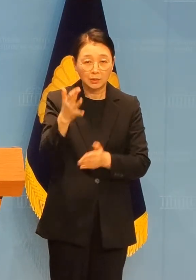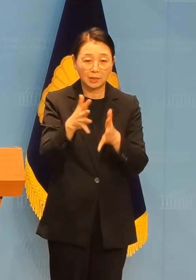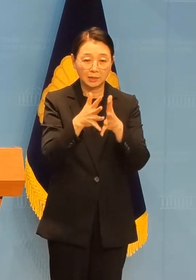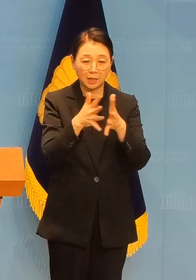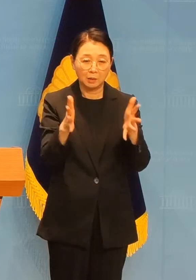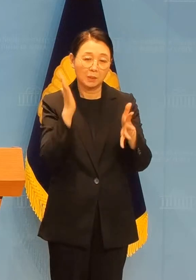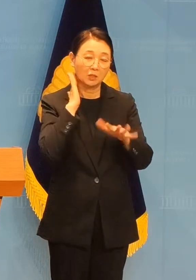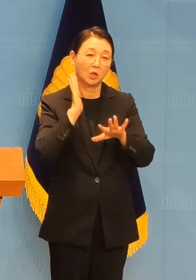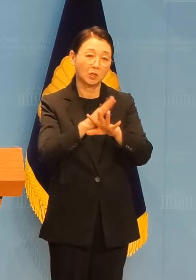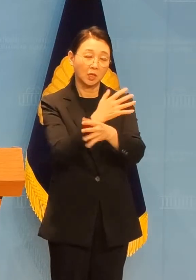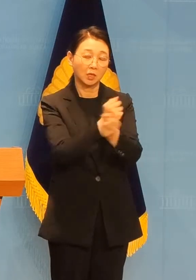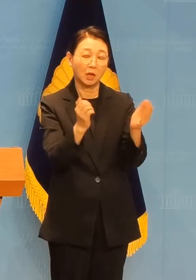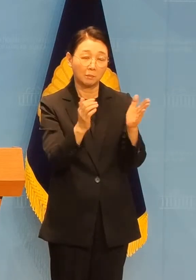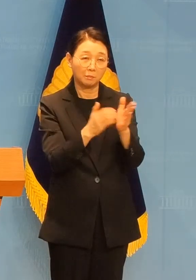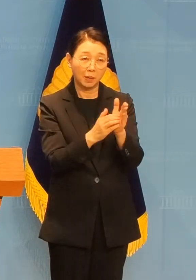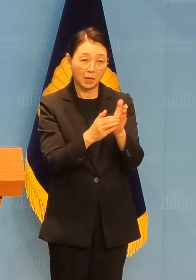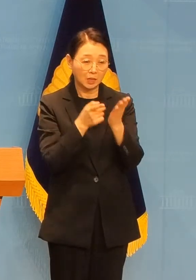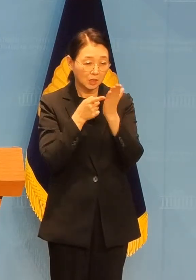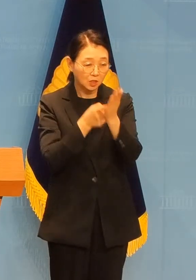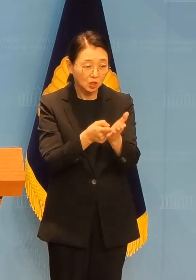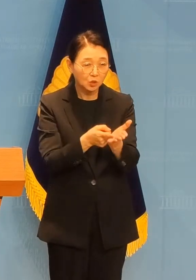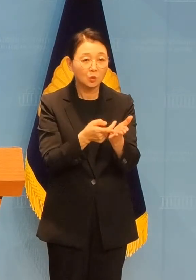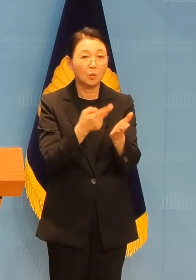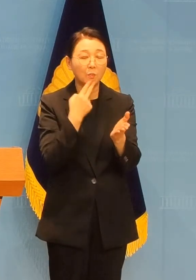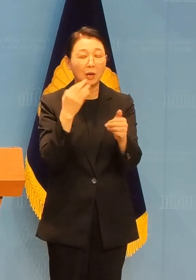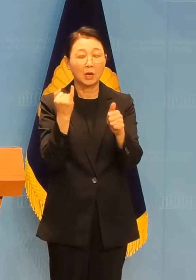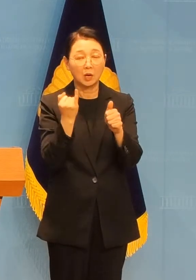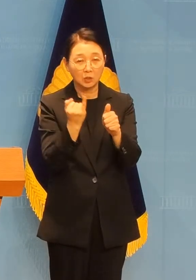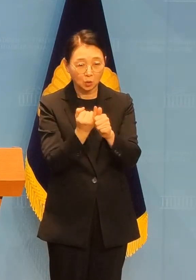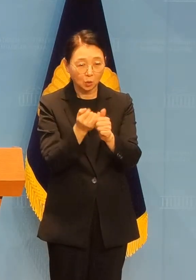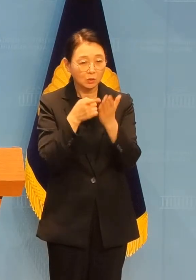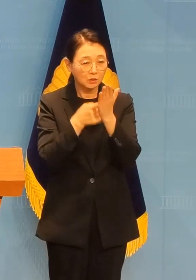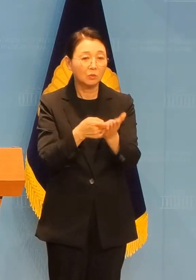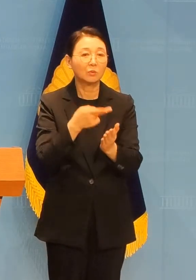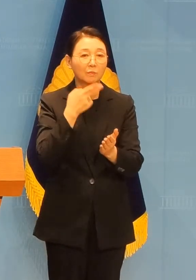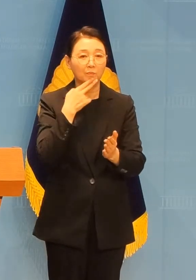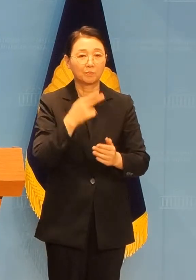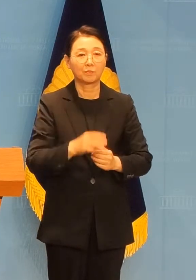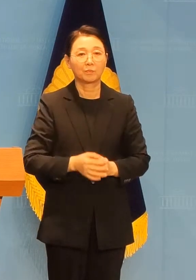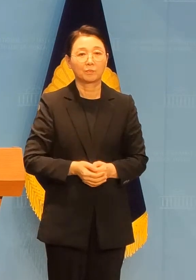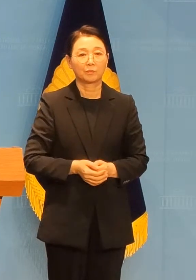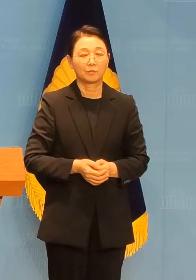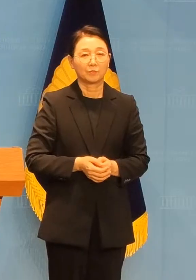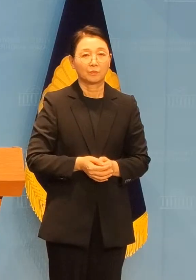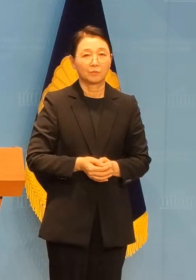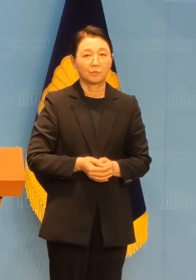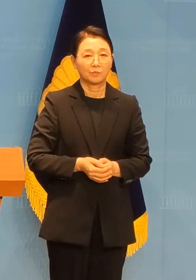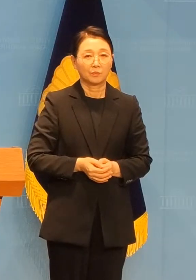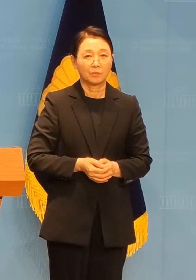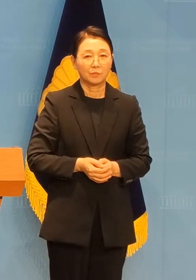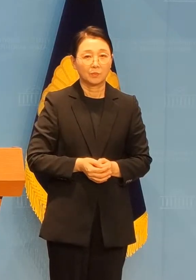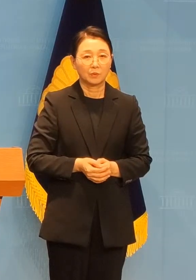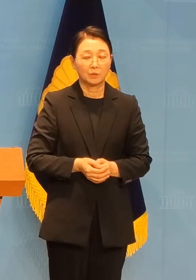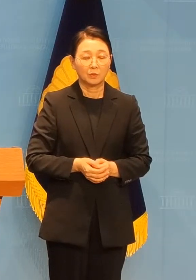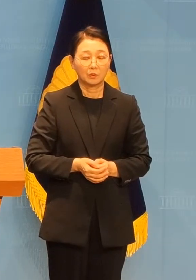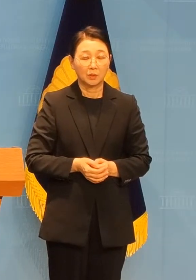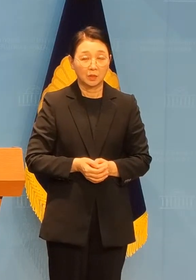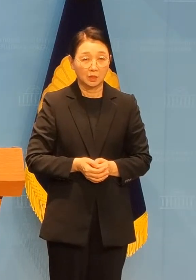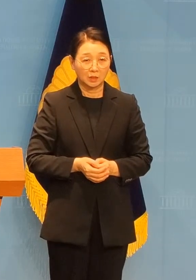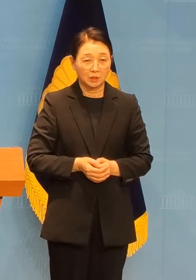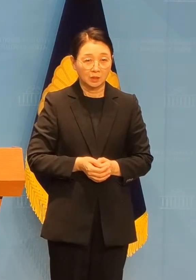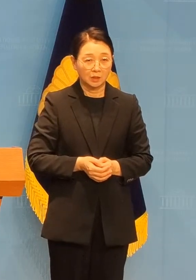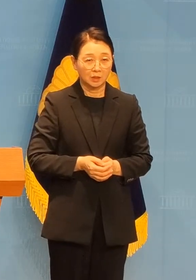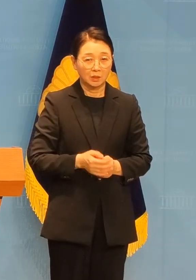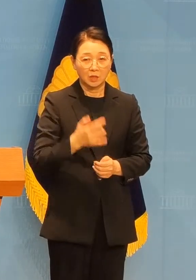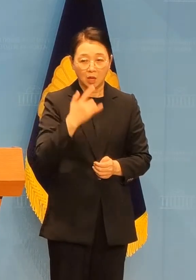계약했으면서도 전입신고도 혼인신고도 하지 않았습니다. 그리고 부양가족으로 남아서